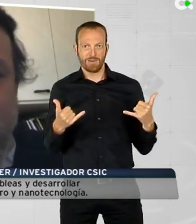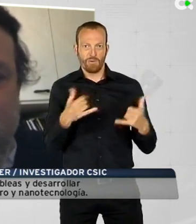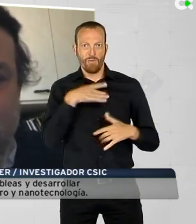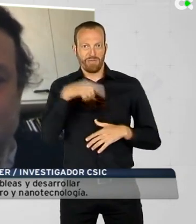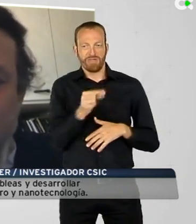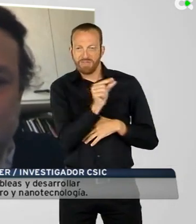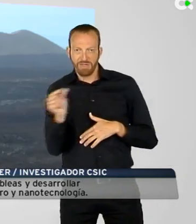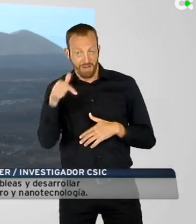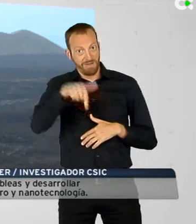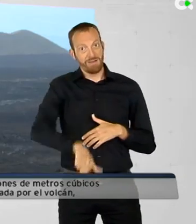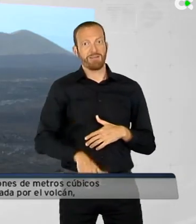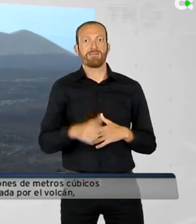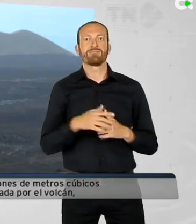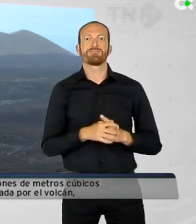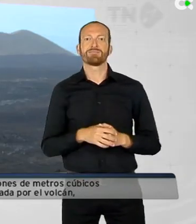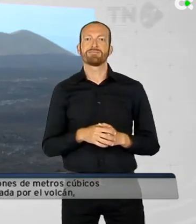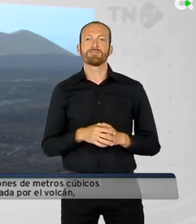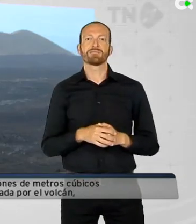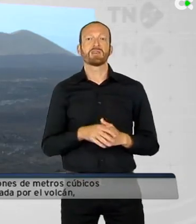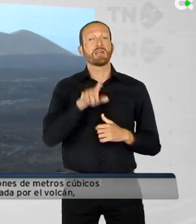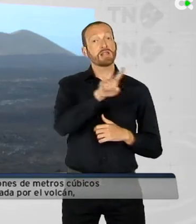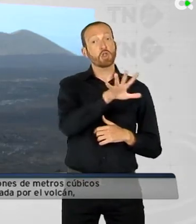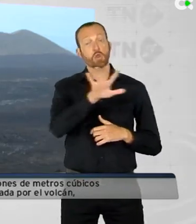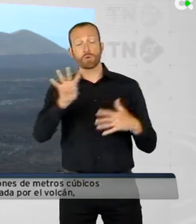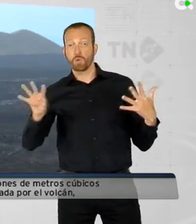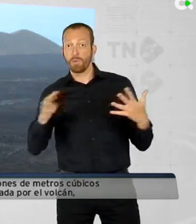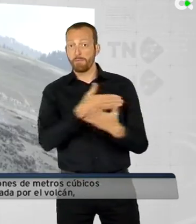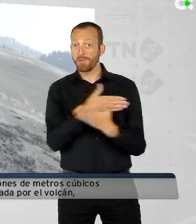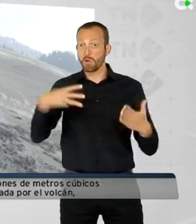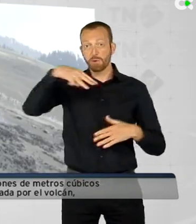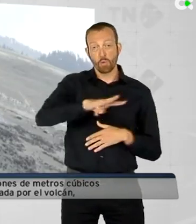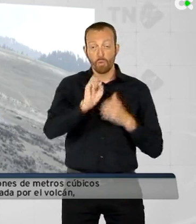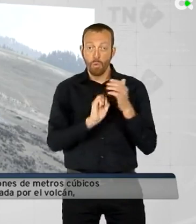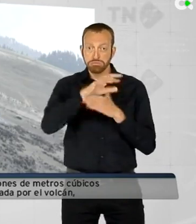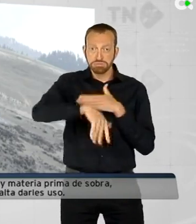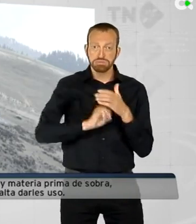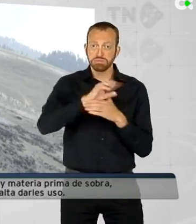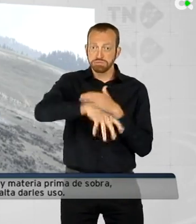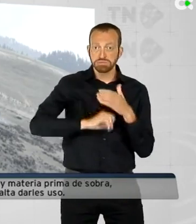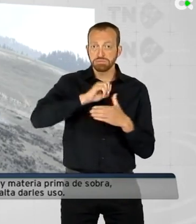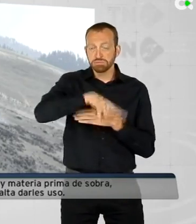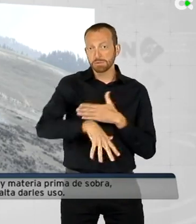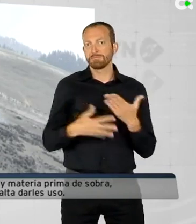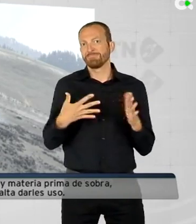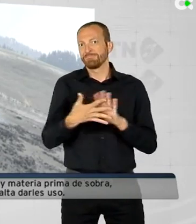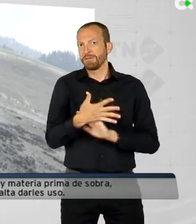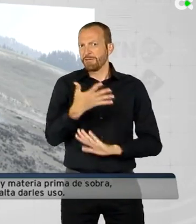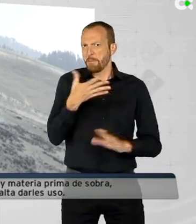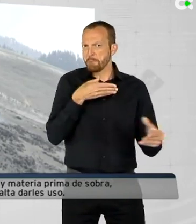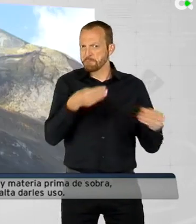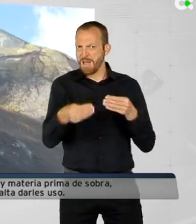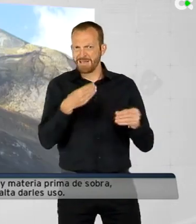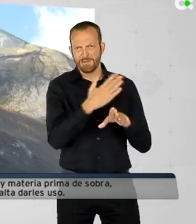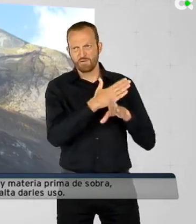industria micro-nanoelectrónica. Con más de 159 millones de metros cúbicos de lava expulsadas por el volcán, no cabe duda que hay materia prima